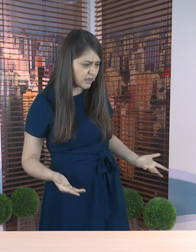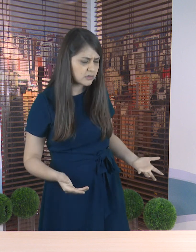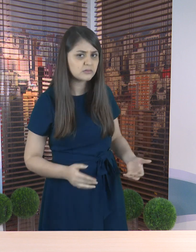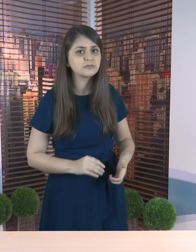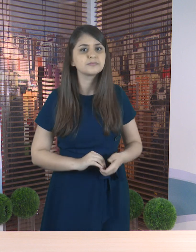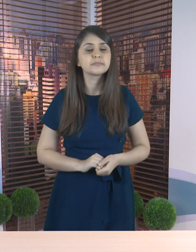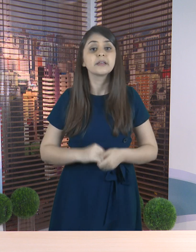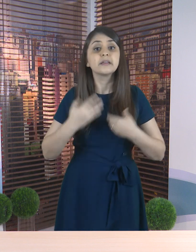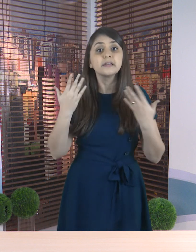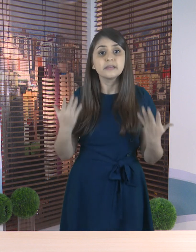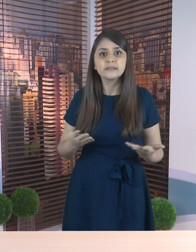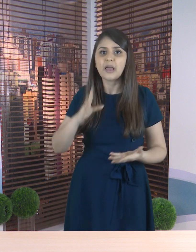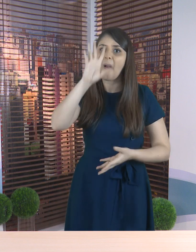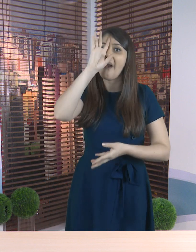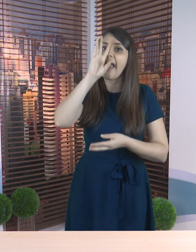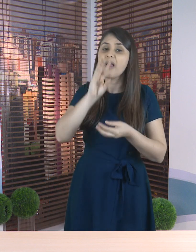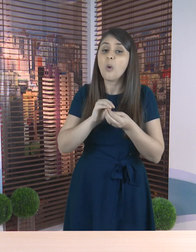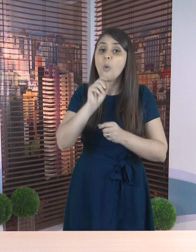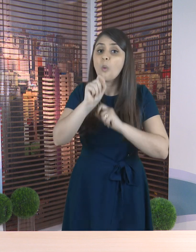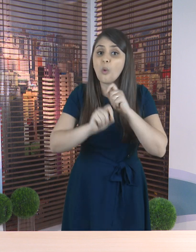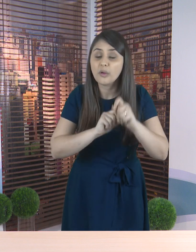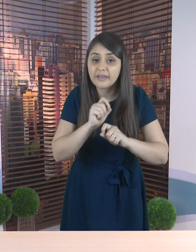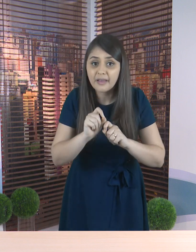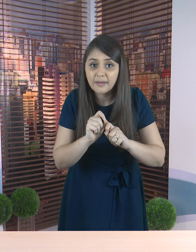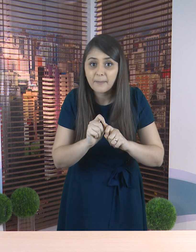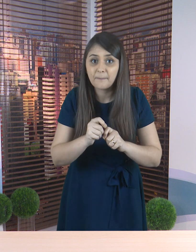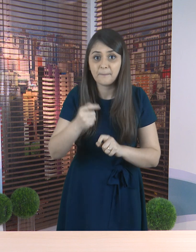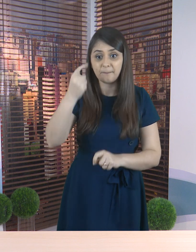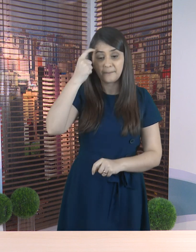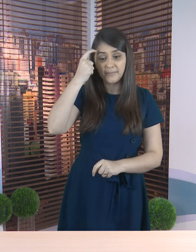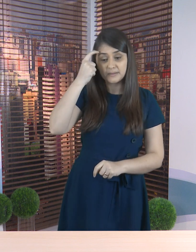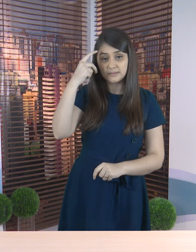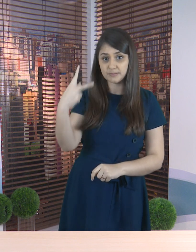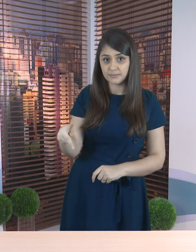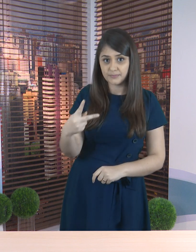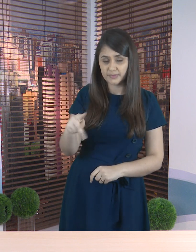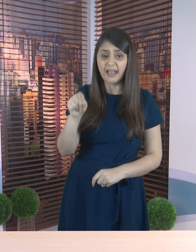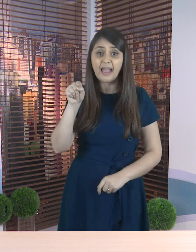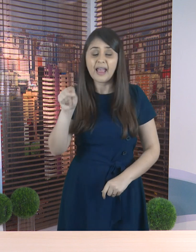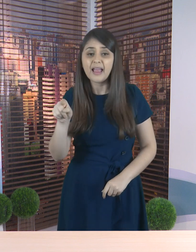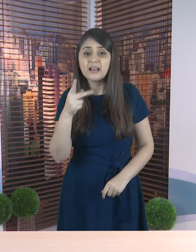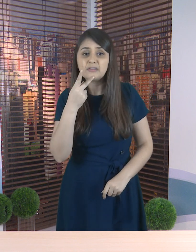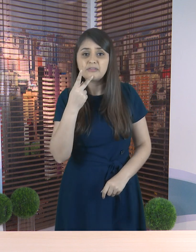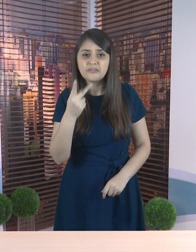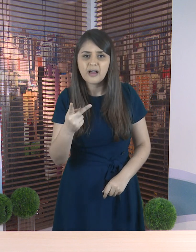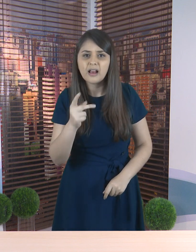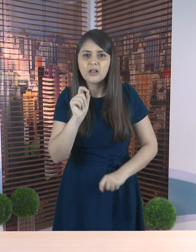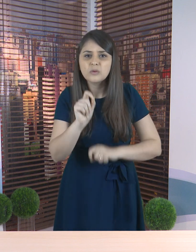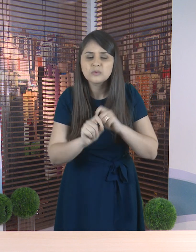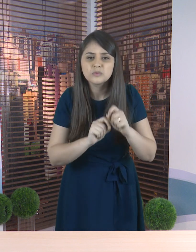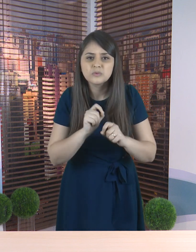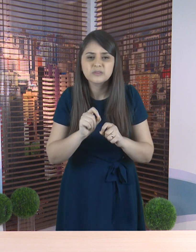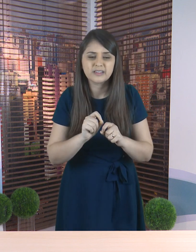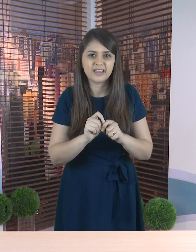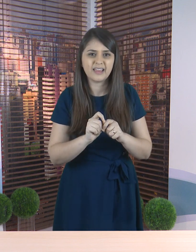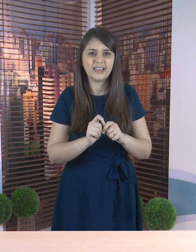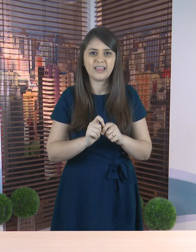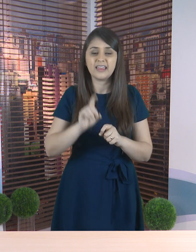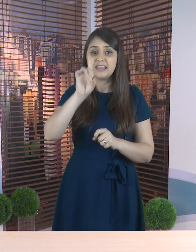de Deus. No versículo de número 7, ele pergunta: porventura alcançarás os